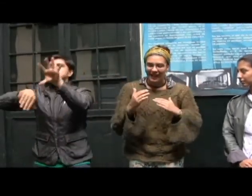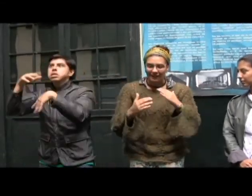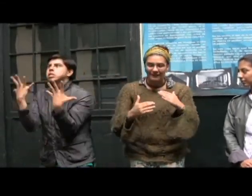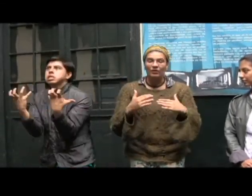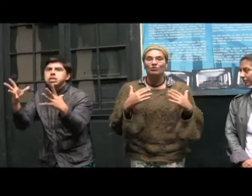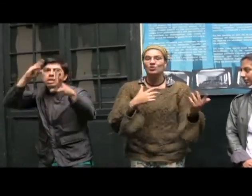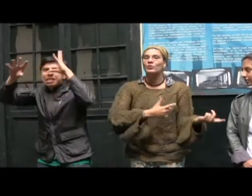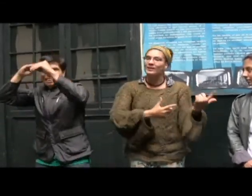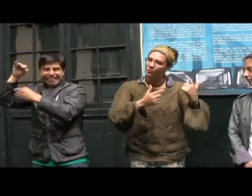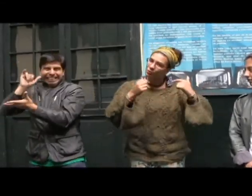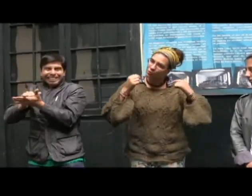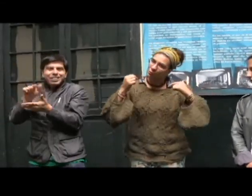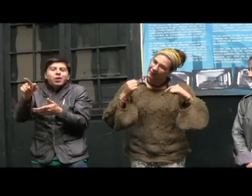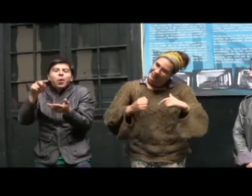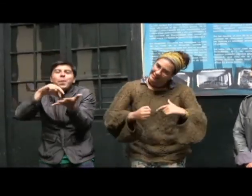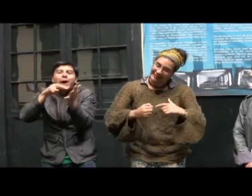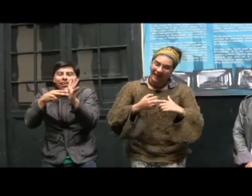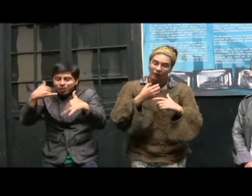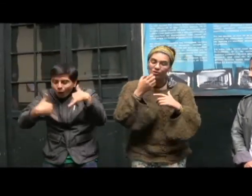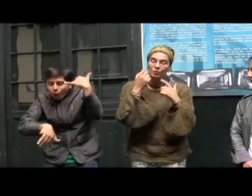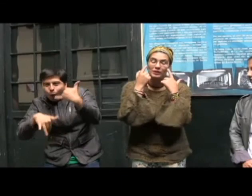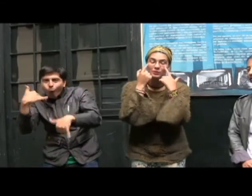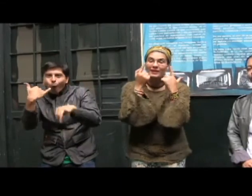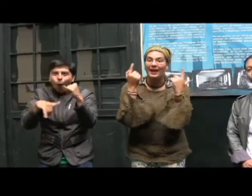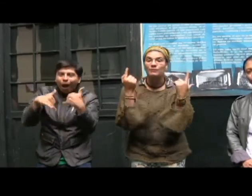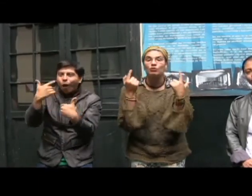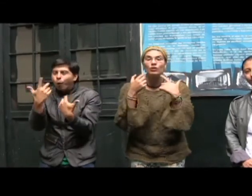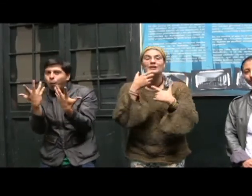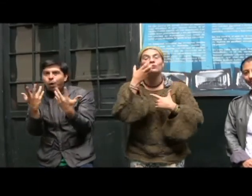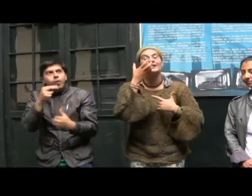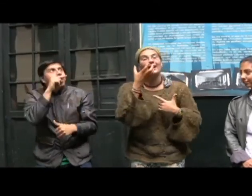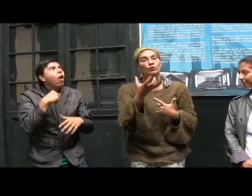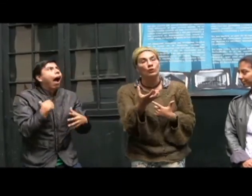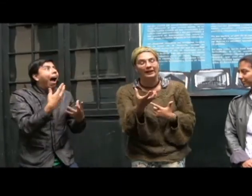él empieza a construir su presente, a construir su idea del mundo y su literatura.